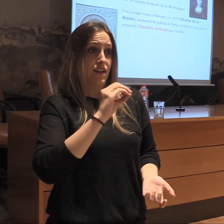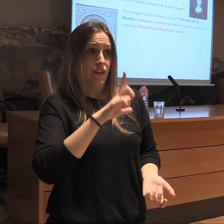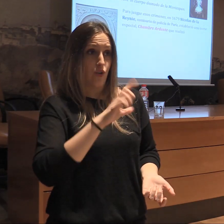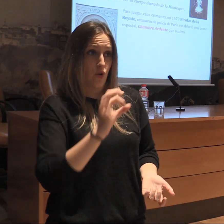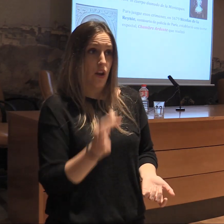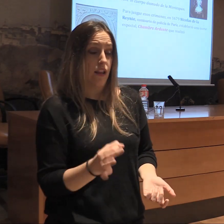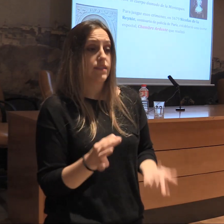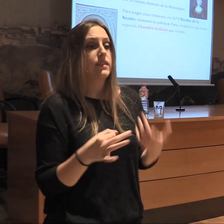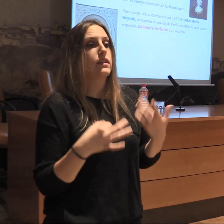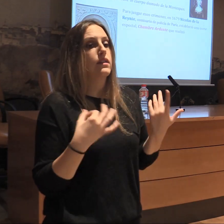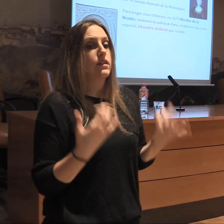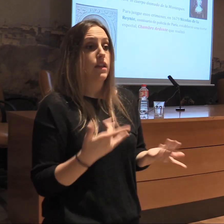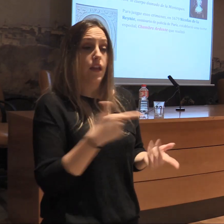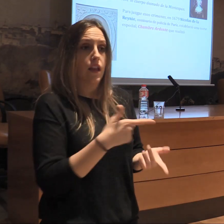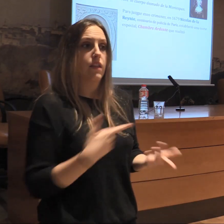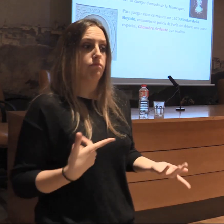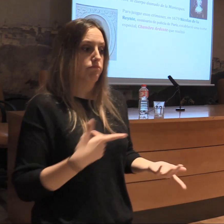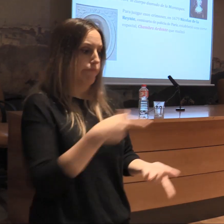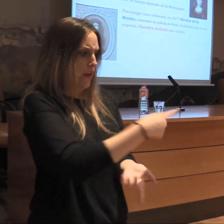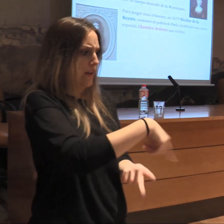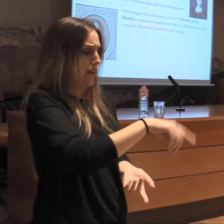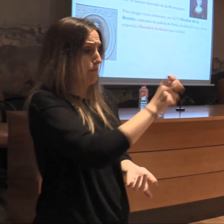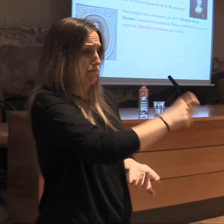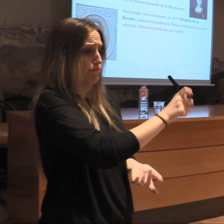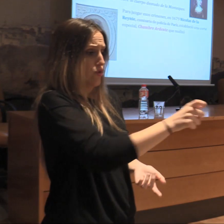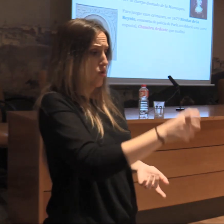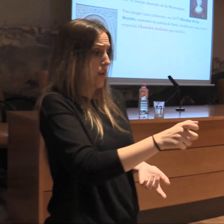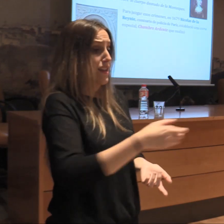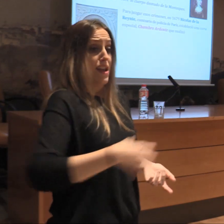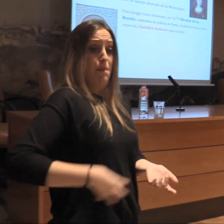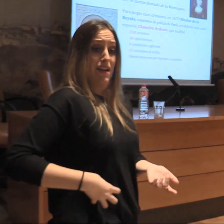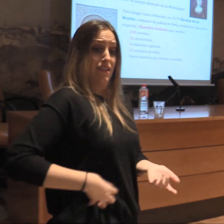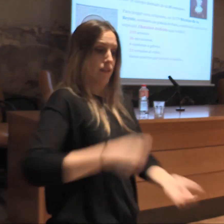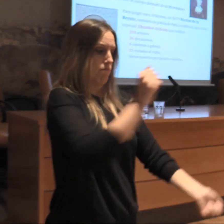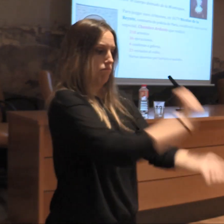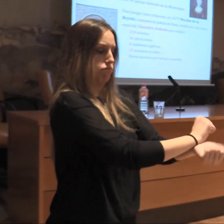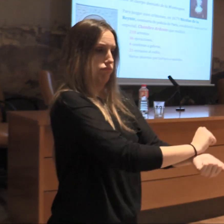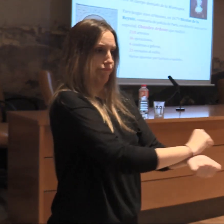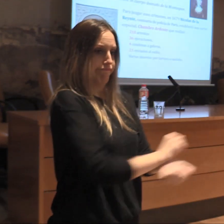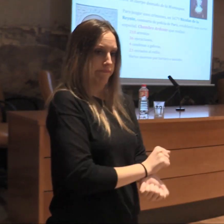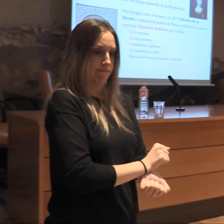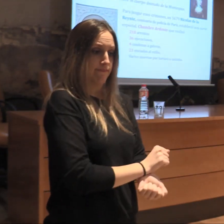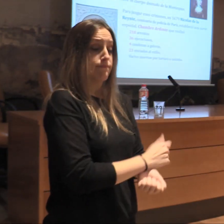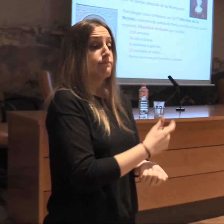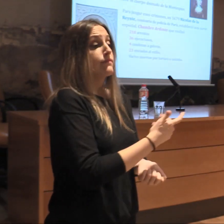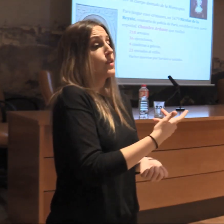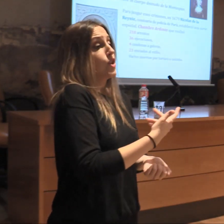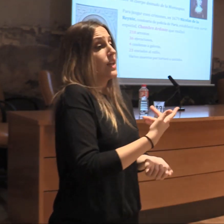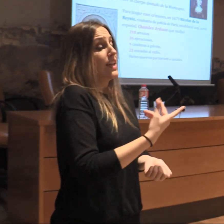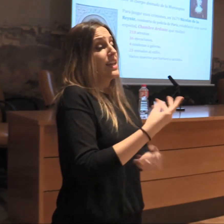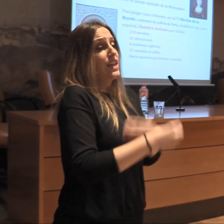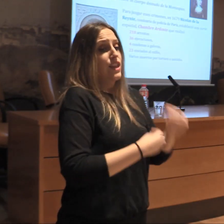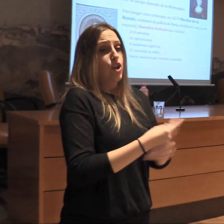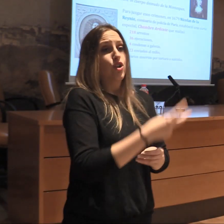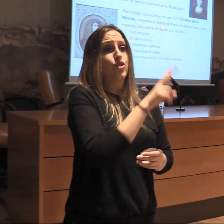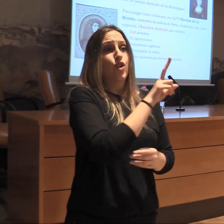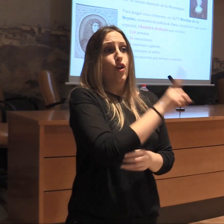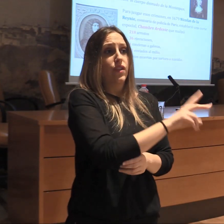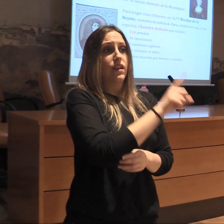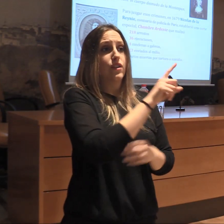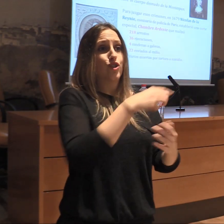había detenido y encarcelado a la marquesa de Brinvilliers, se hicieron